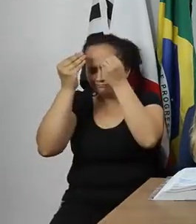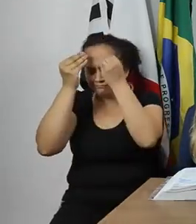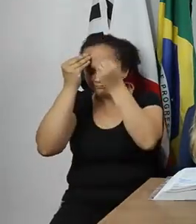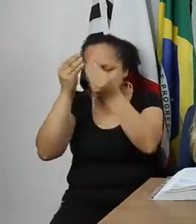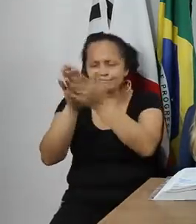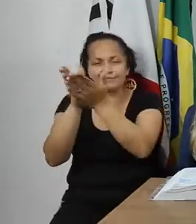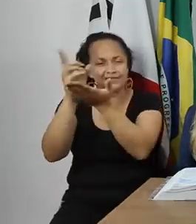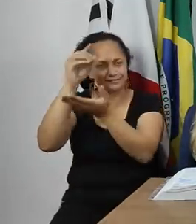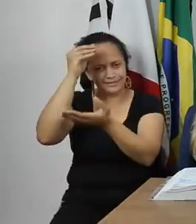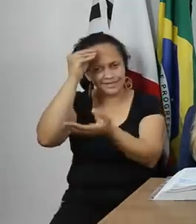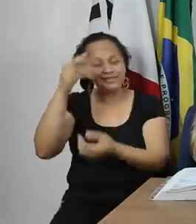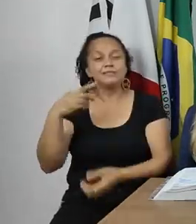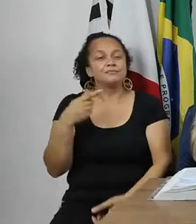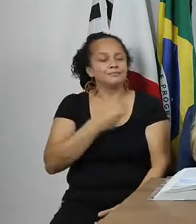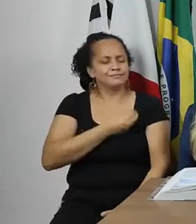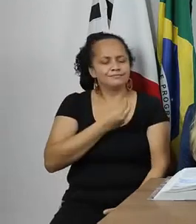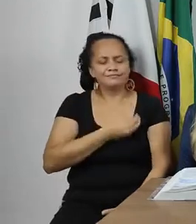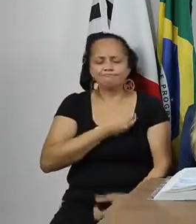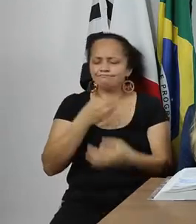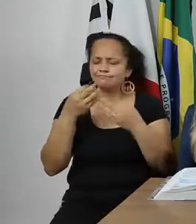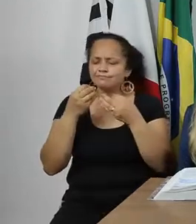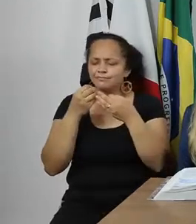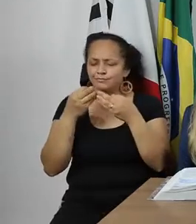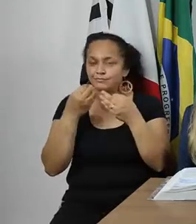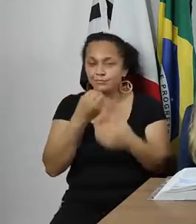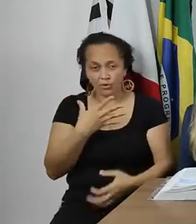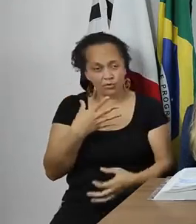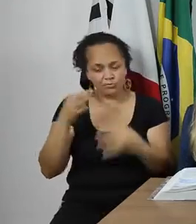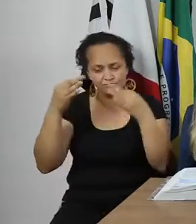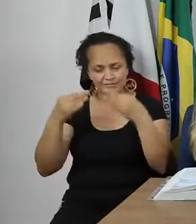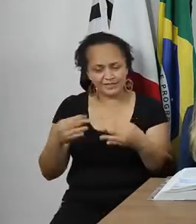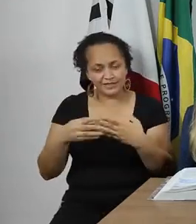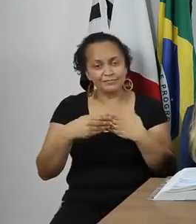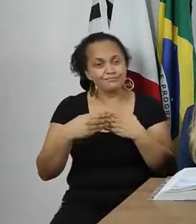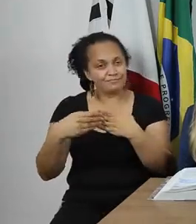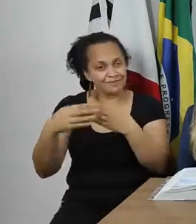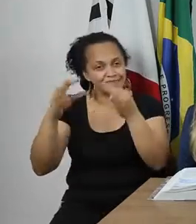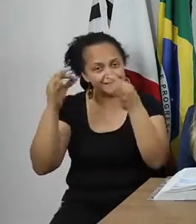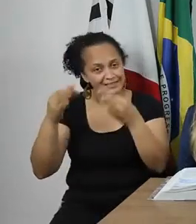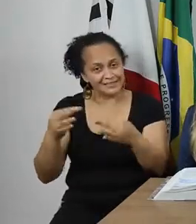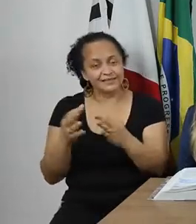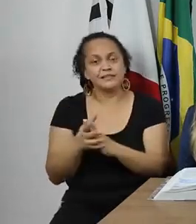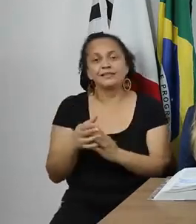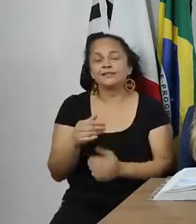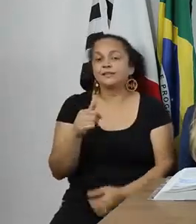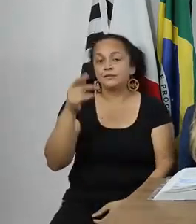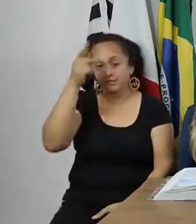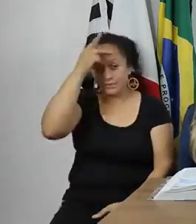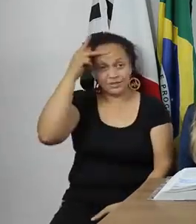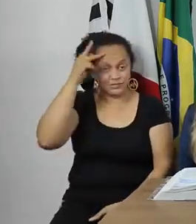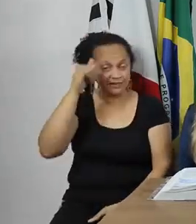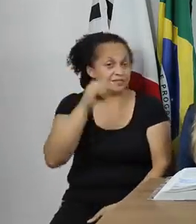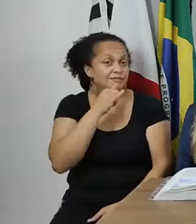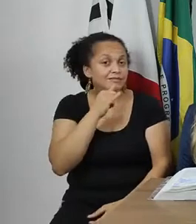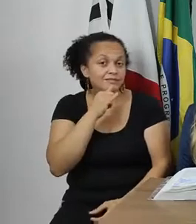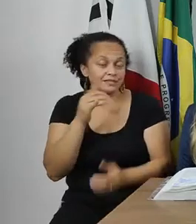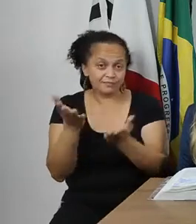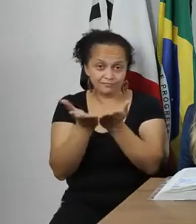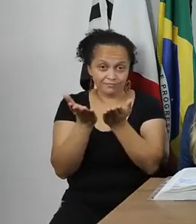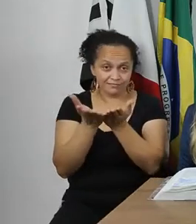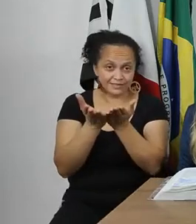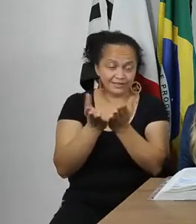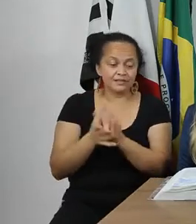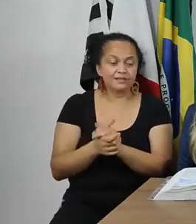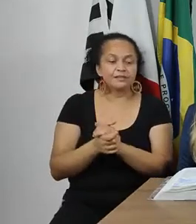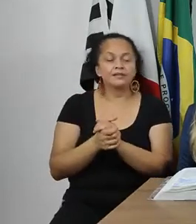vida correta, uma vida honesta, dentro da igreja e fora também. Um verdadeiro exemplo de cristão. Só que o que a